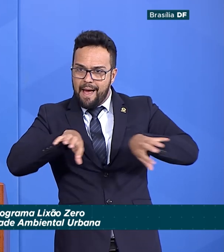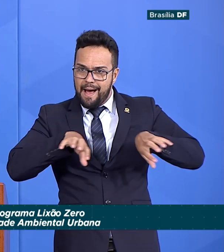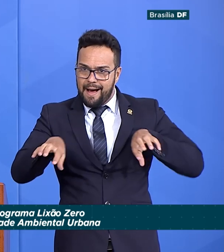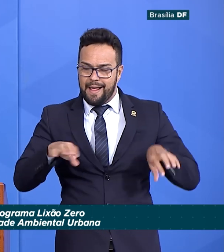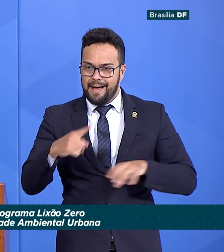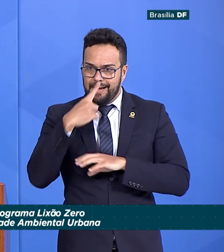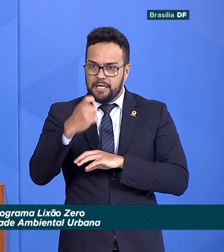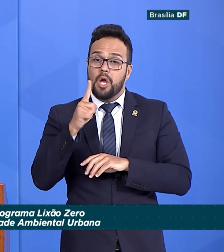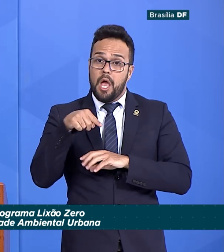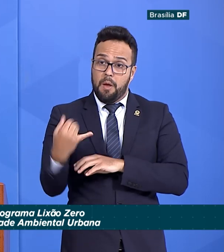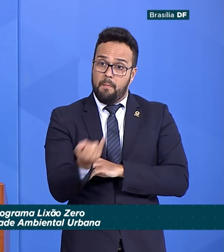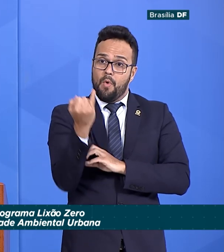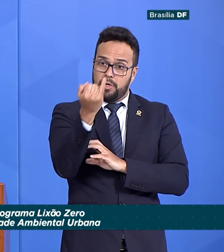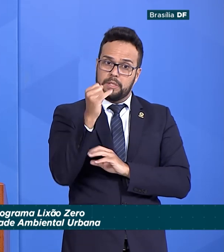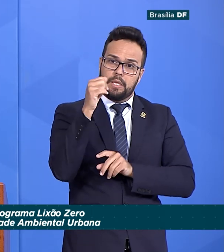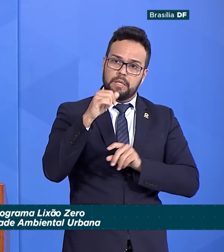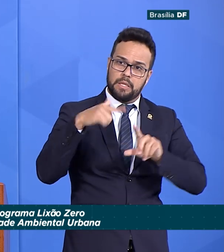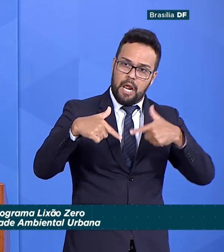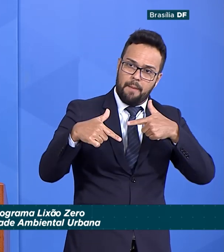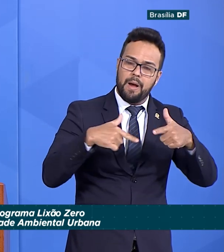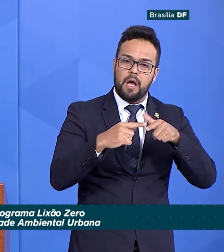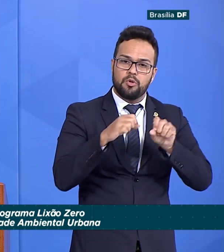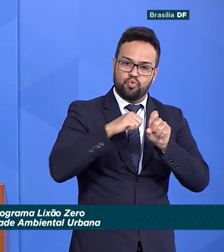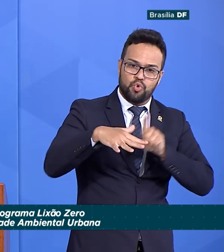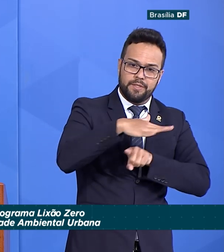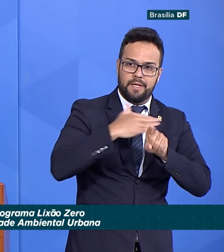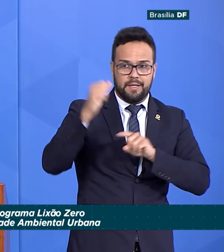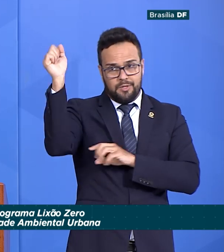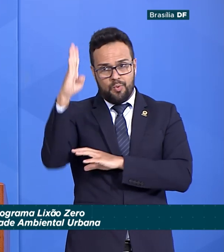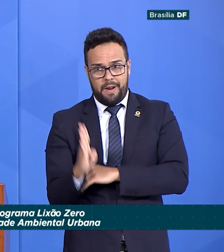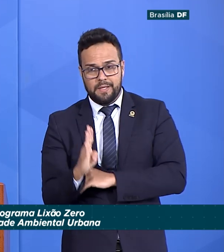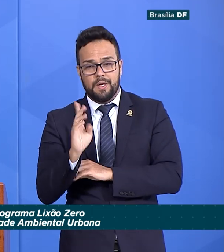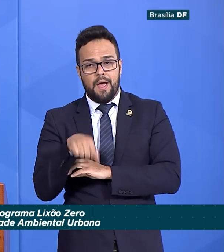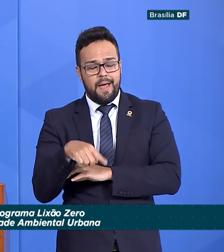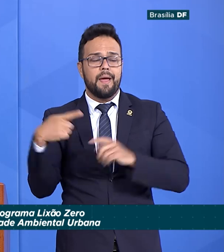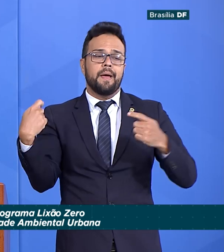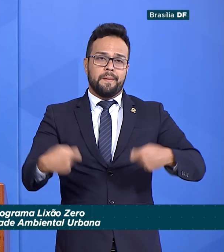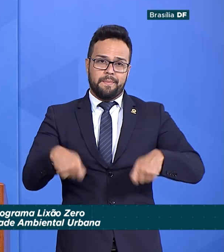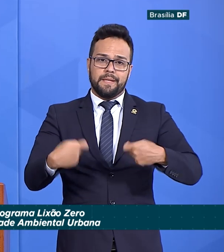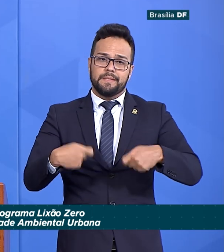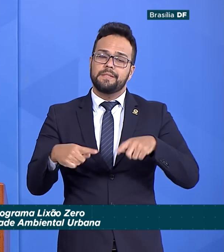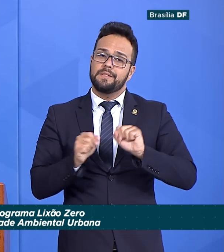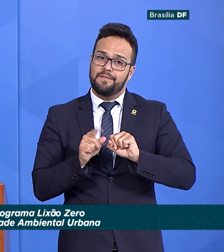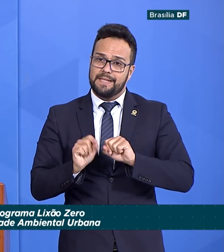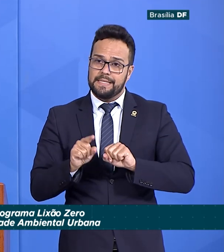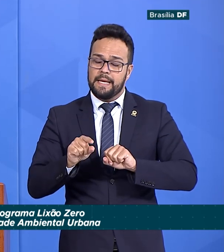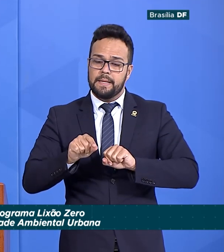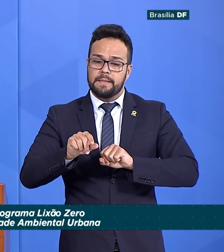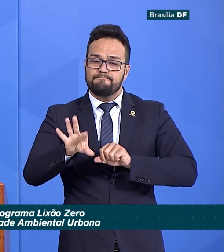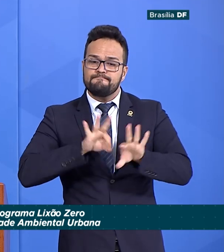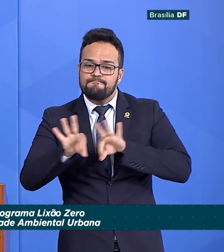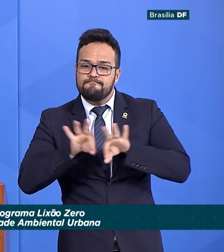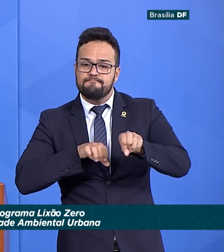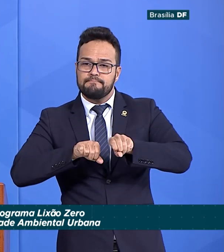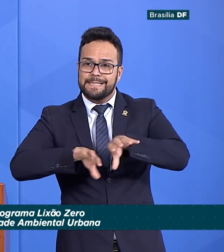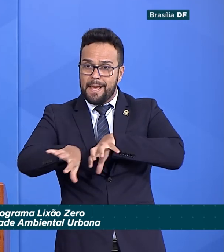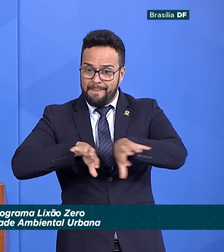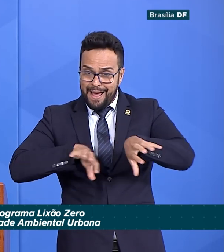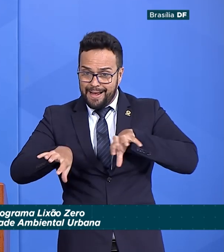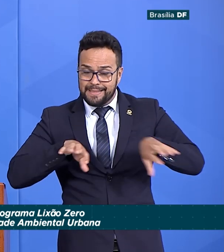serviço à sociedade brasileira, que é, infelizmente, tem essa necessidade de fazer a separação, e eles prestam com